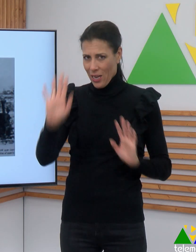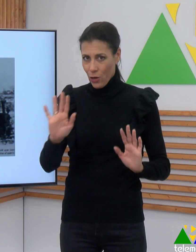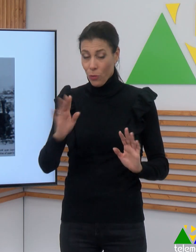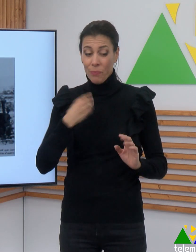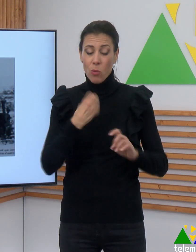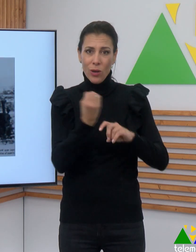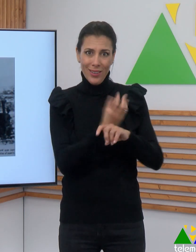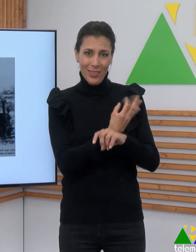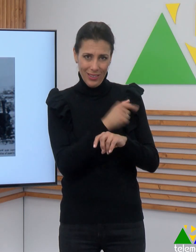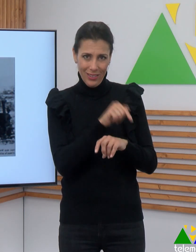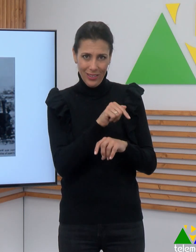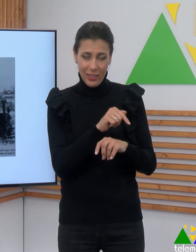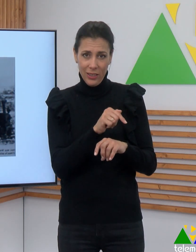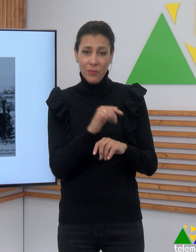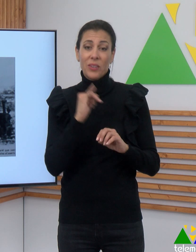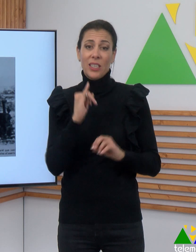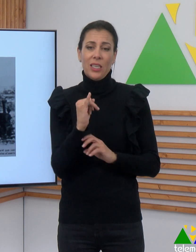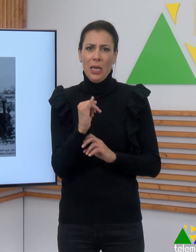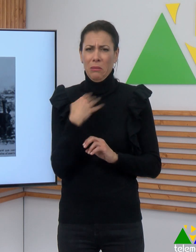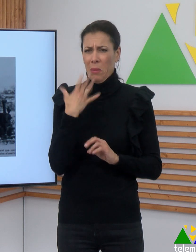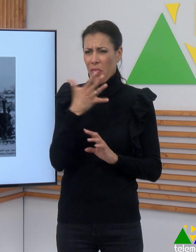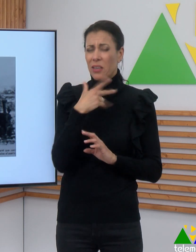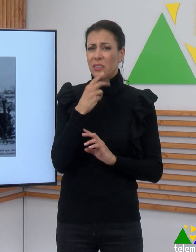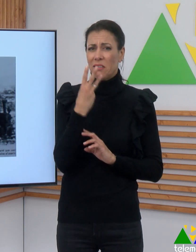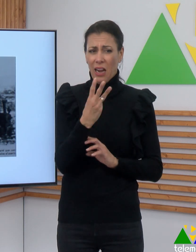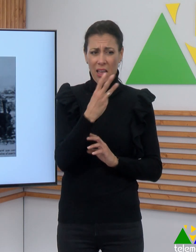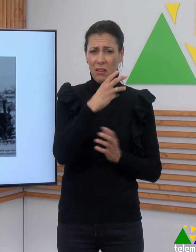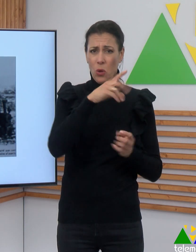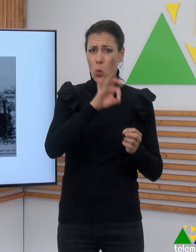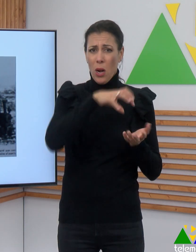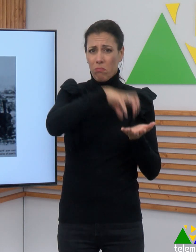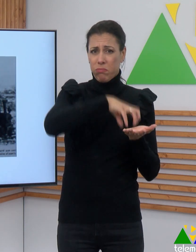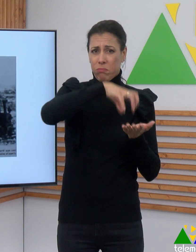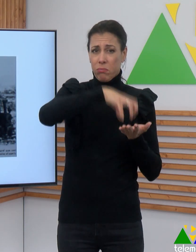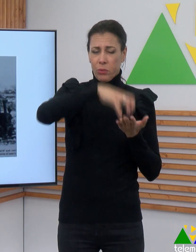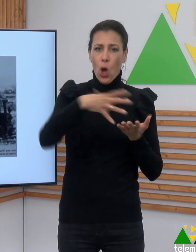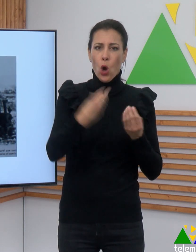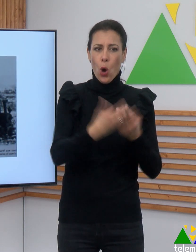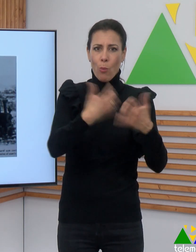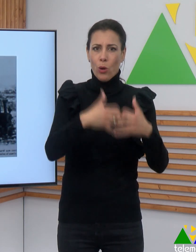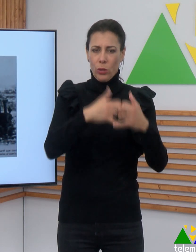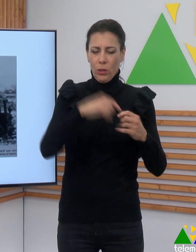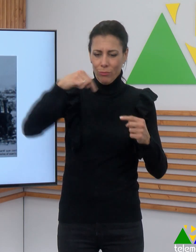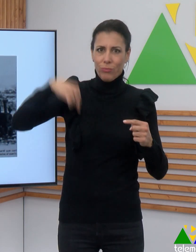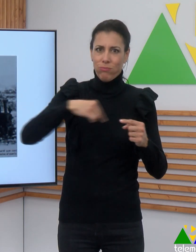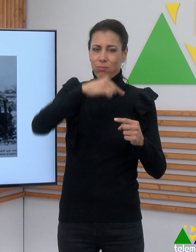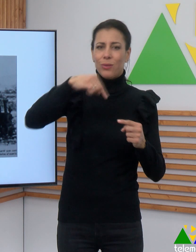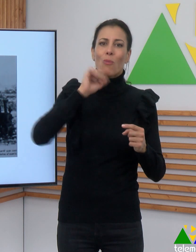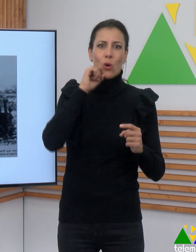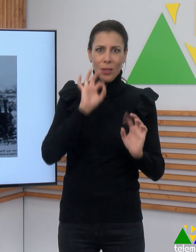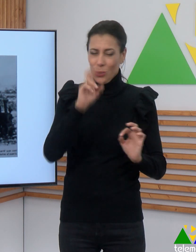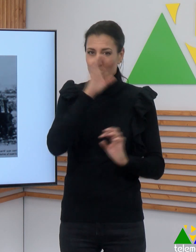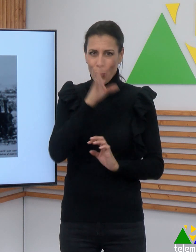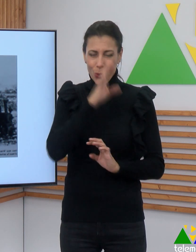tranvía que tenía tres vagones, me parece, tres o cuatro vagones con su locomotora pasando por todo Motril. Es decir, era muy curioso,